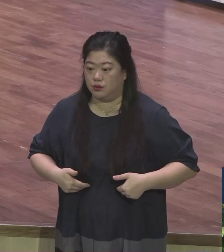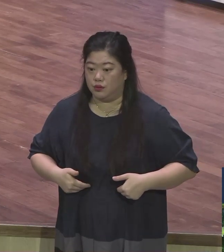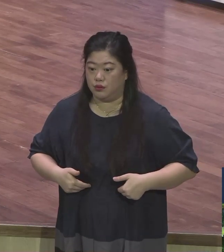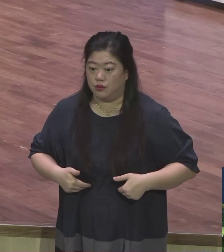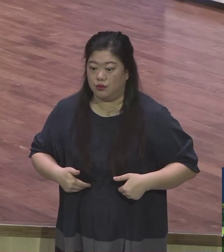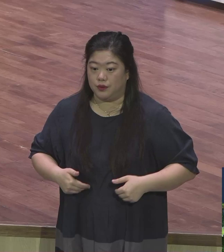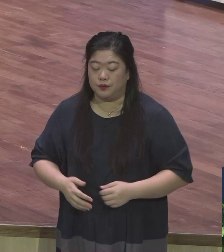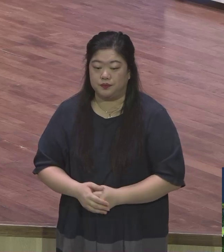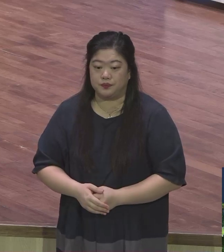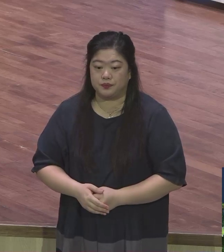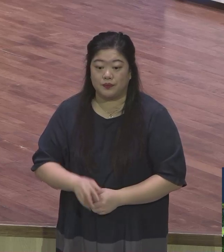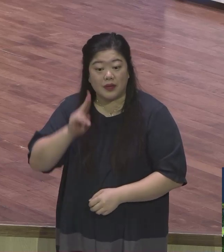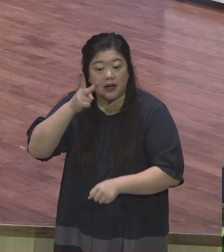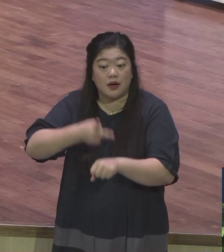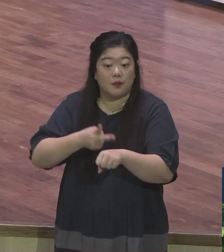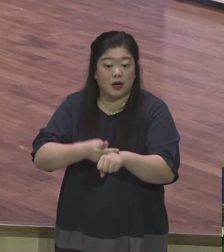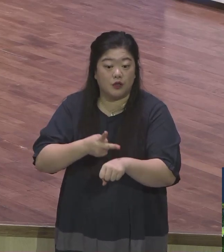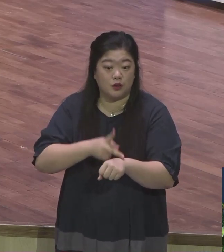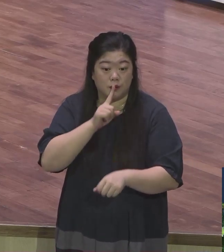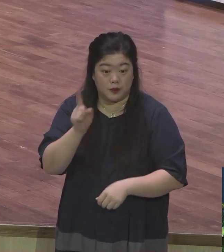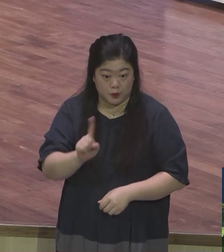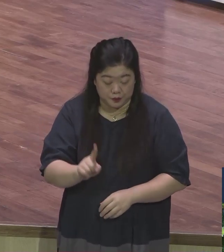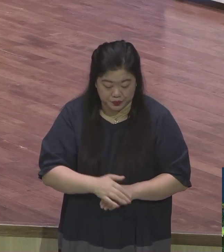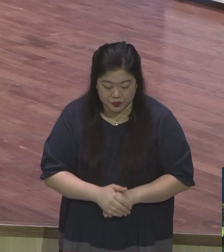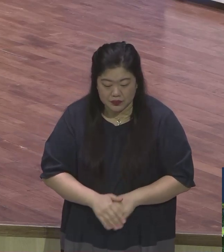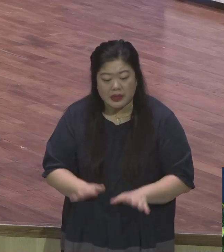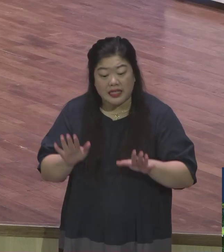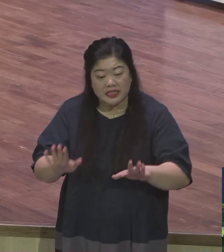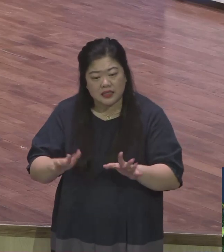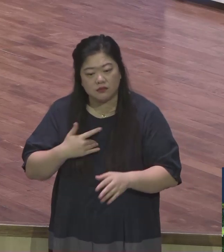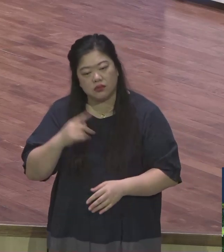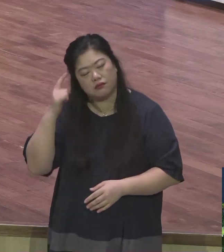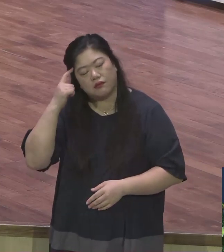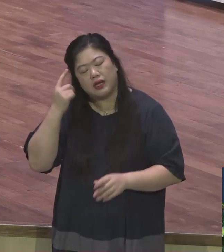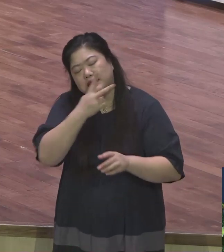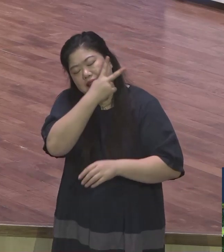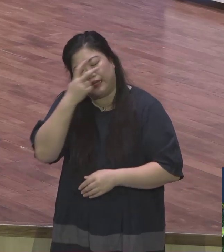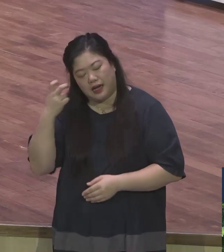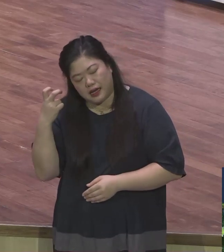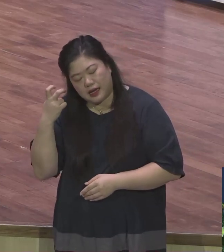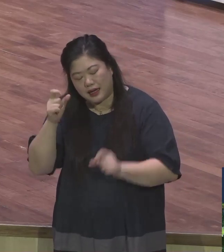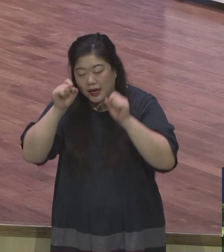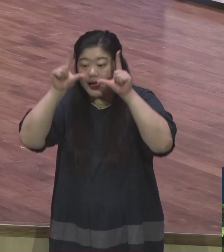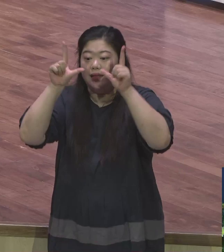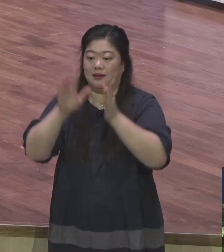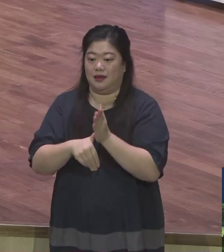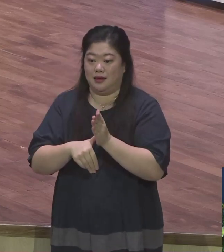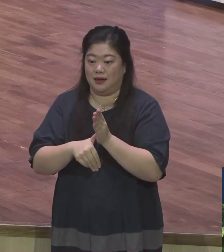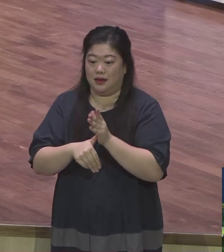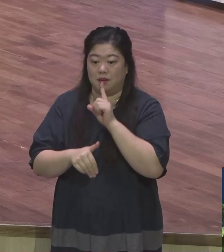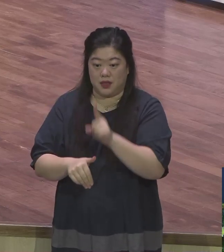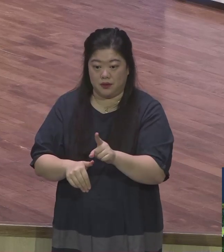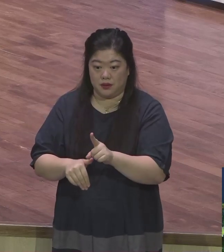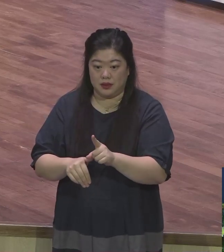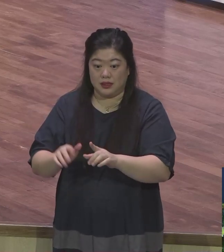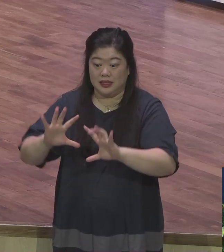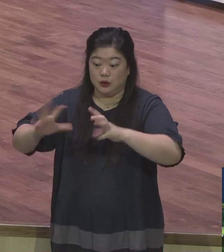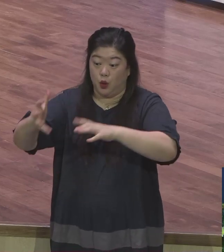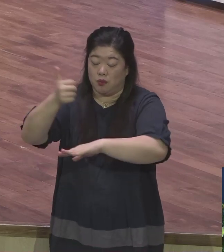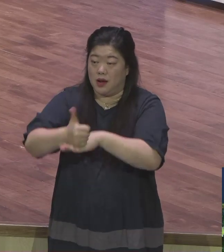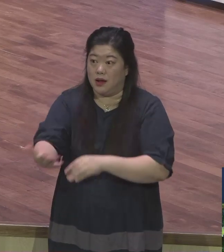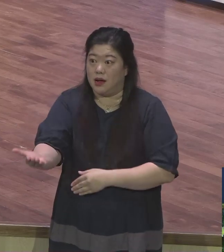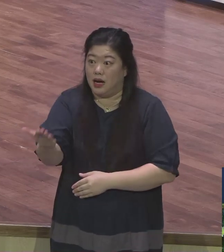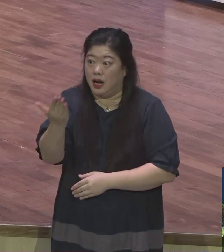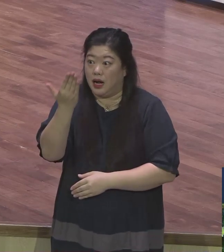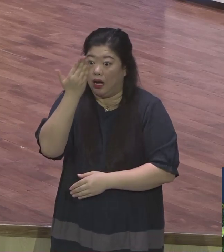깨어있는 삶. 바울은 지금은 우리가 자다가 깰 때라 그래요. 자다가 깰 때다. 종말의 때가 가까워 올수록